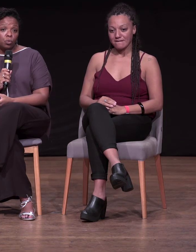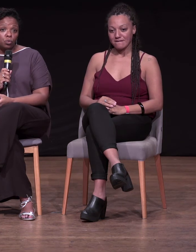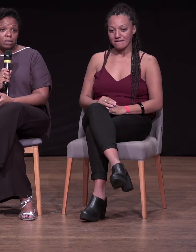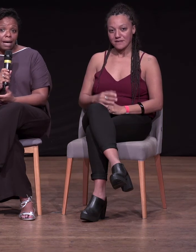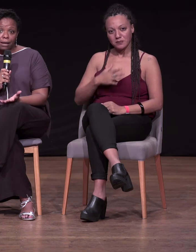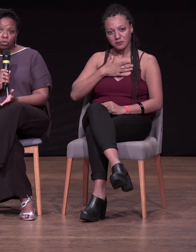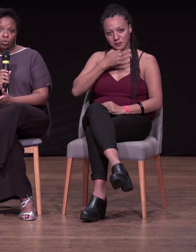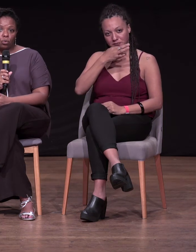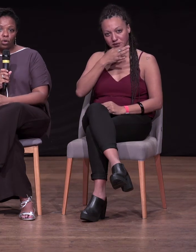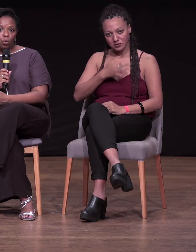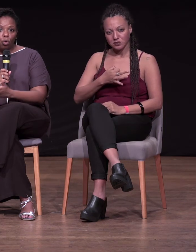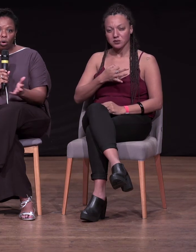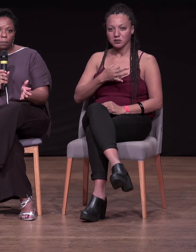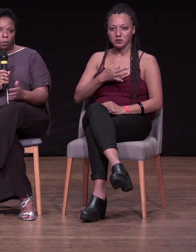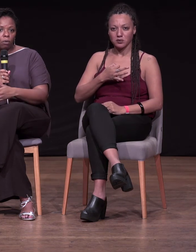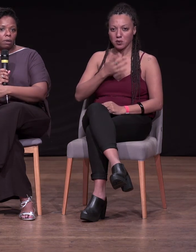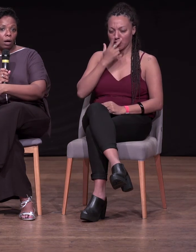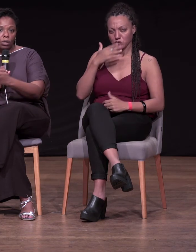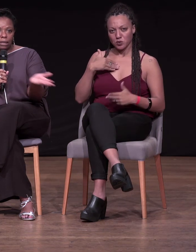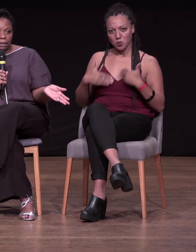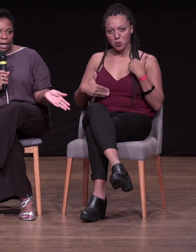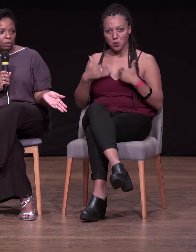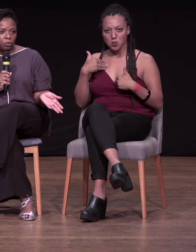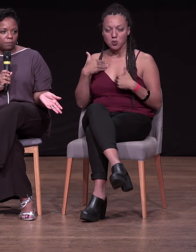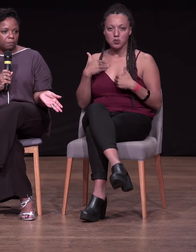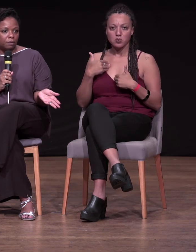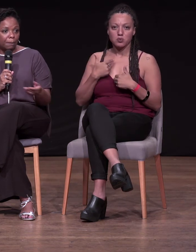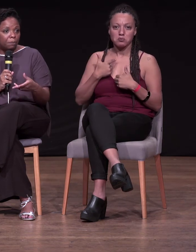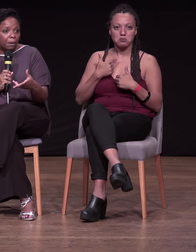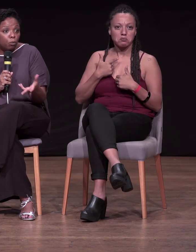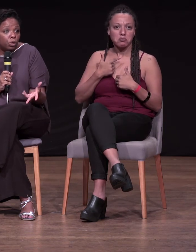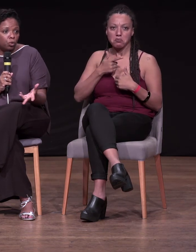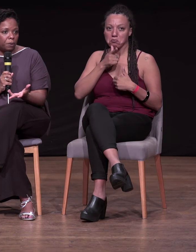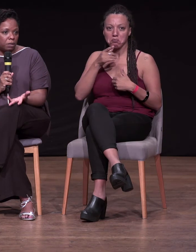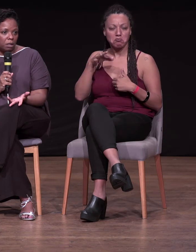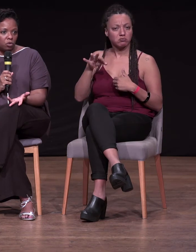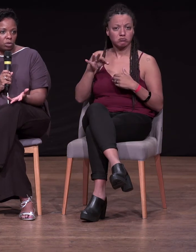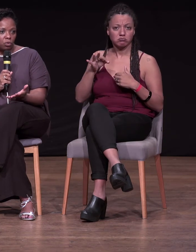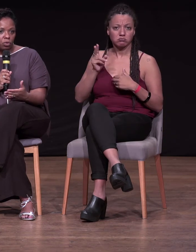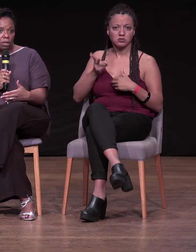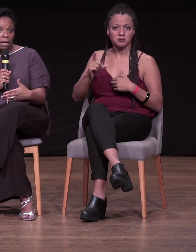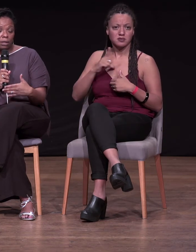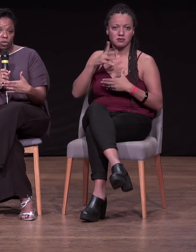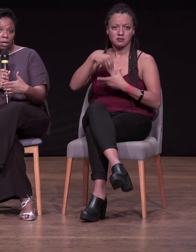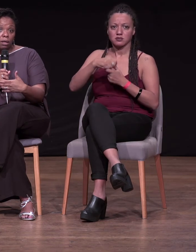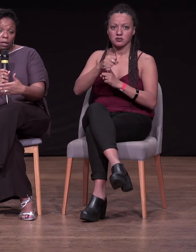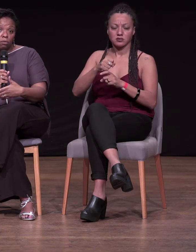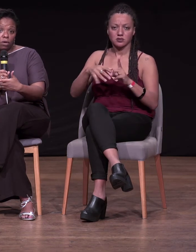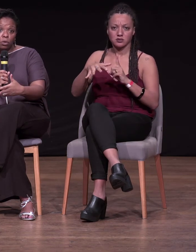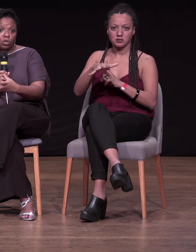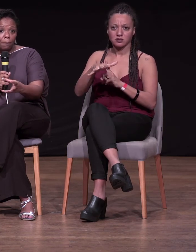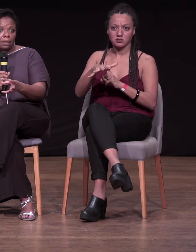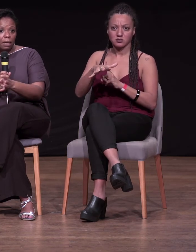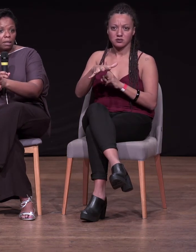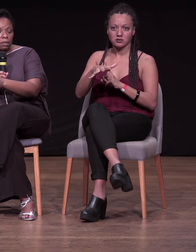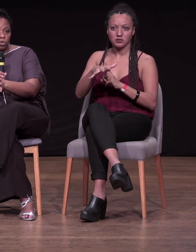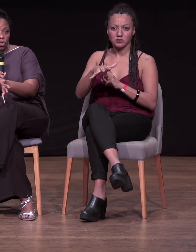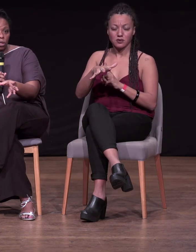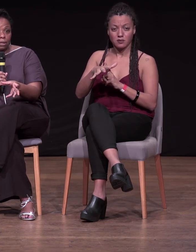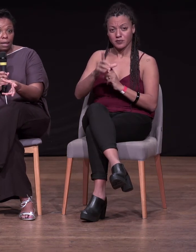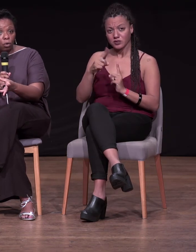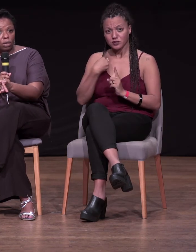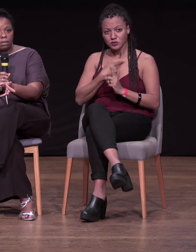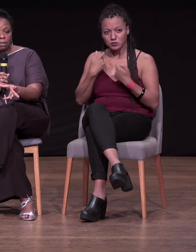acho que o sexo e o corpo é o que está dado, está muito presente na sociedade. Vamos achar